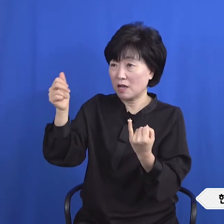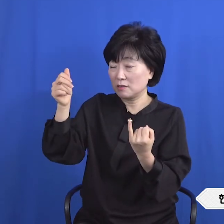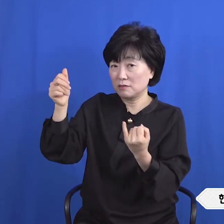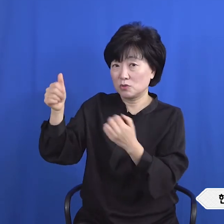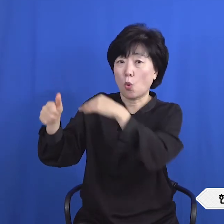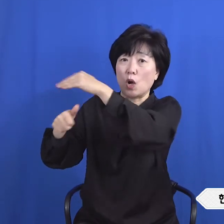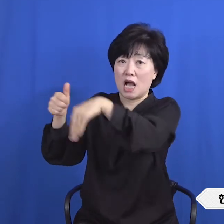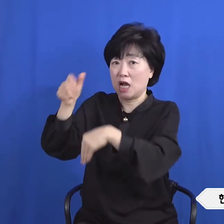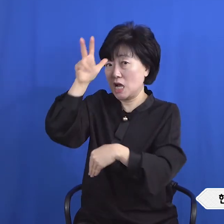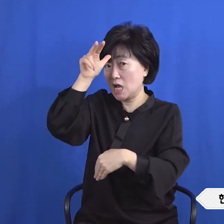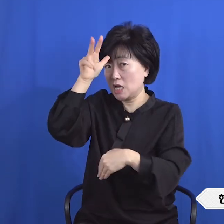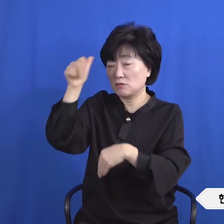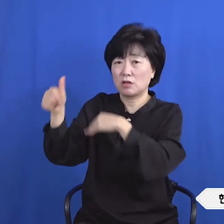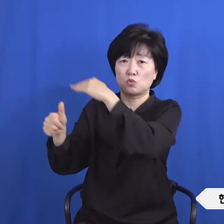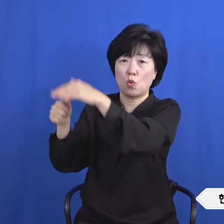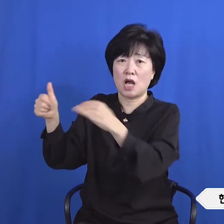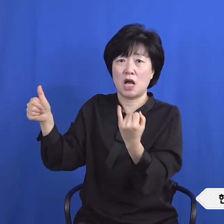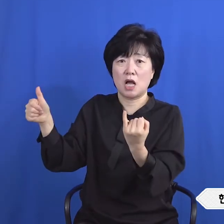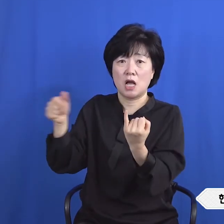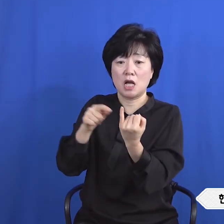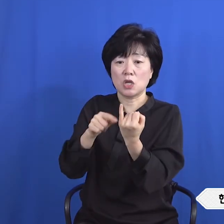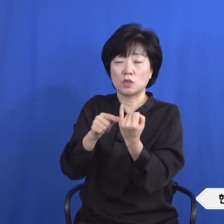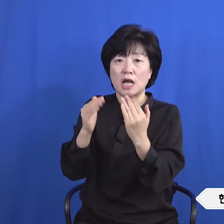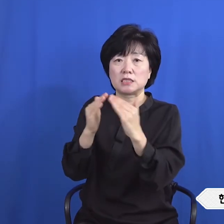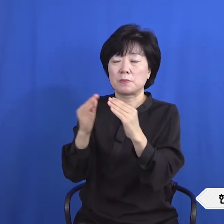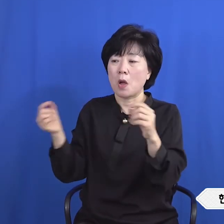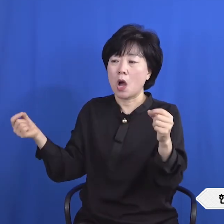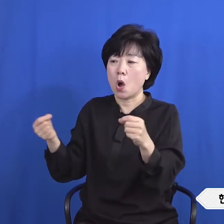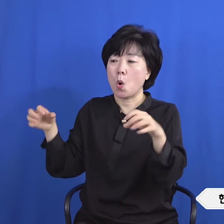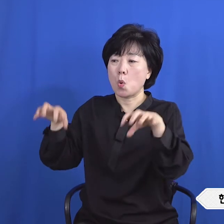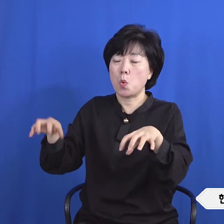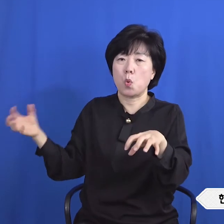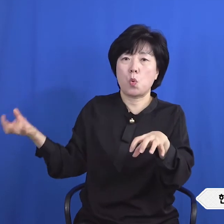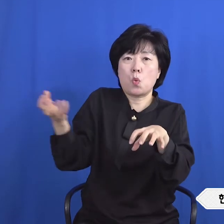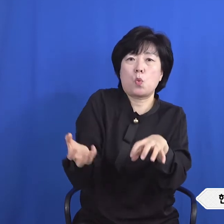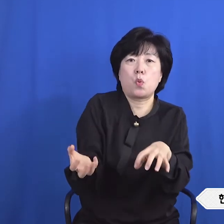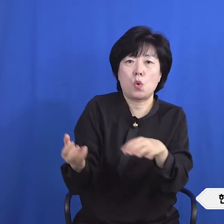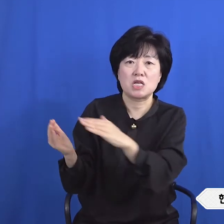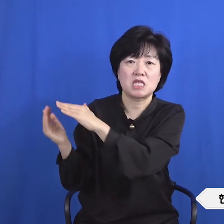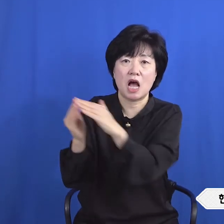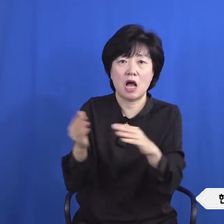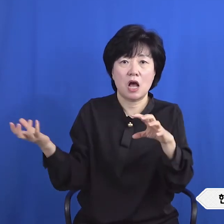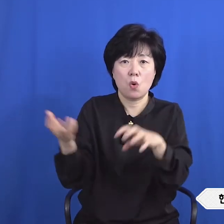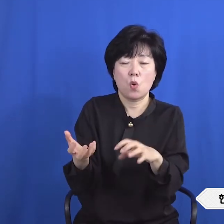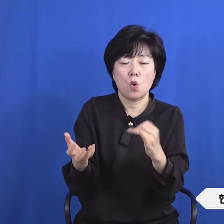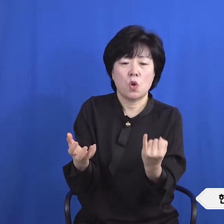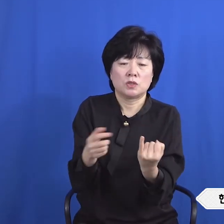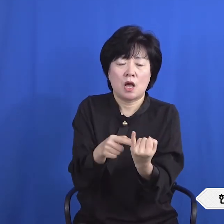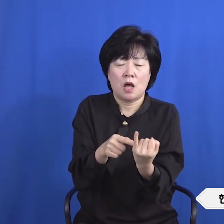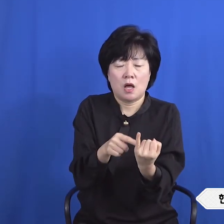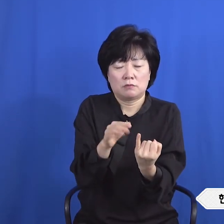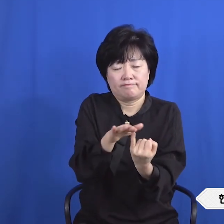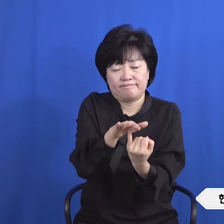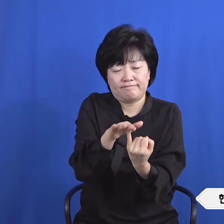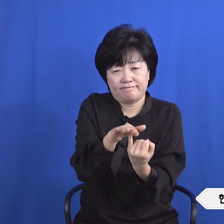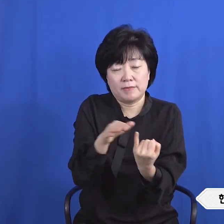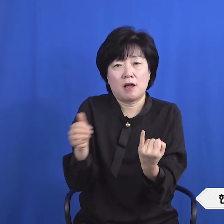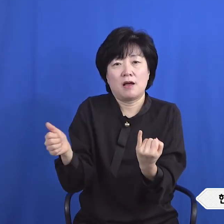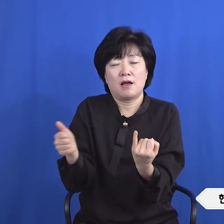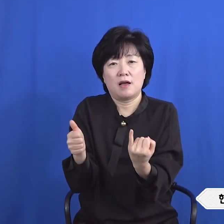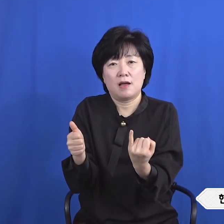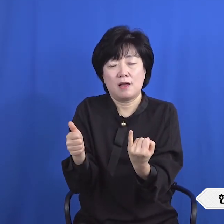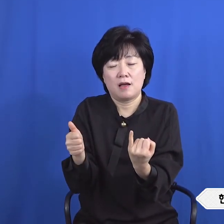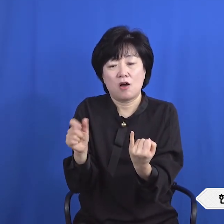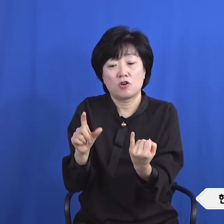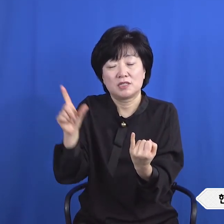총각이었는데 여자 집 가까이 이사를 올 정도로 깊이 빠졌습니다. 그런데 어느 날부터 그 경찰이